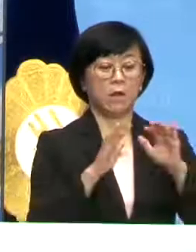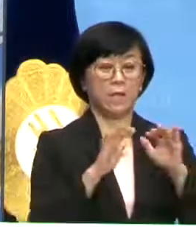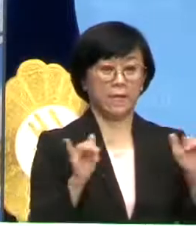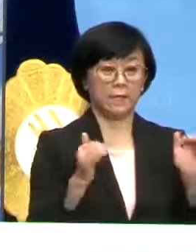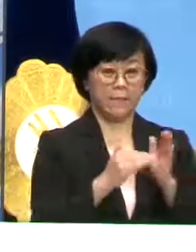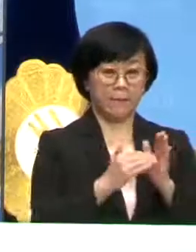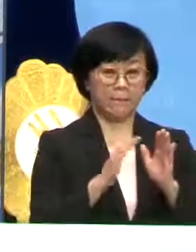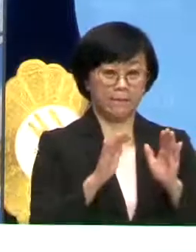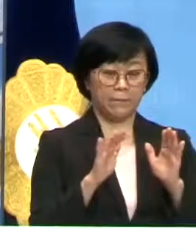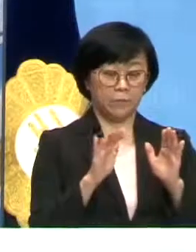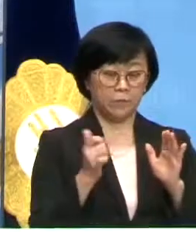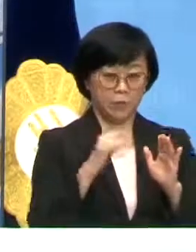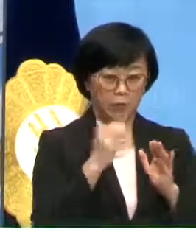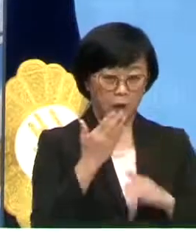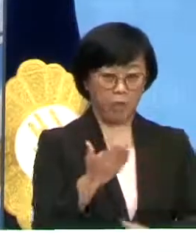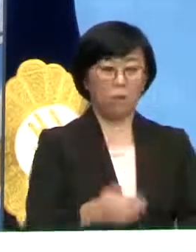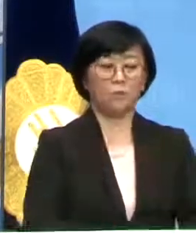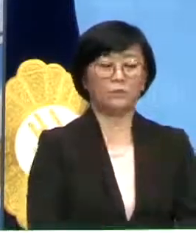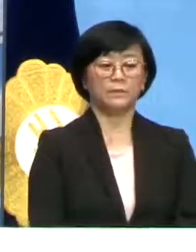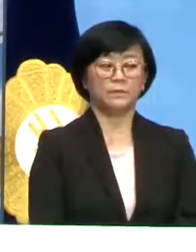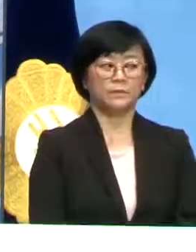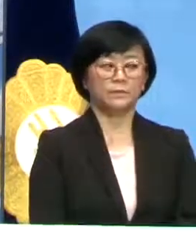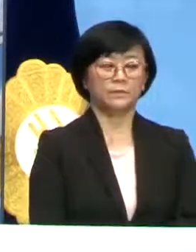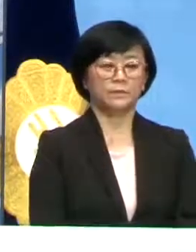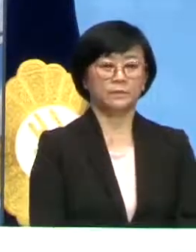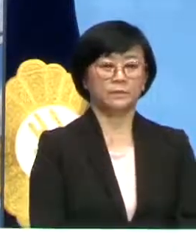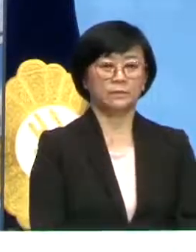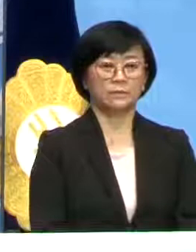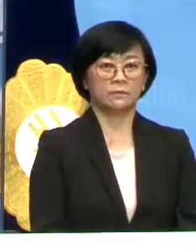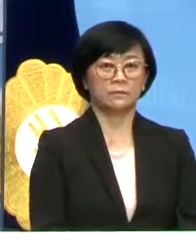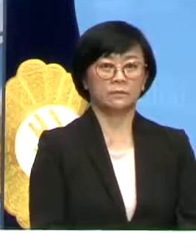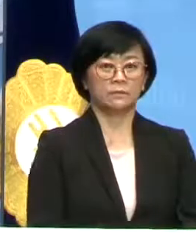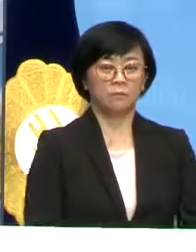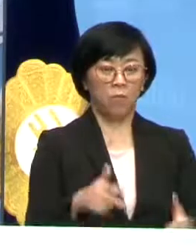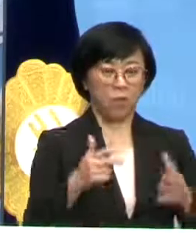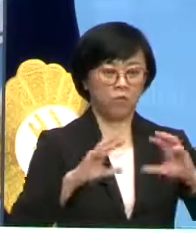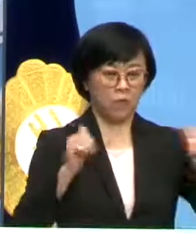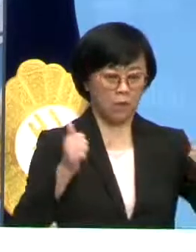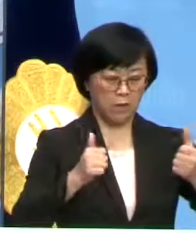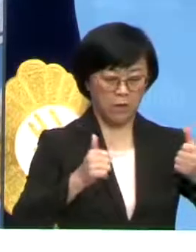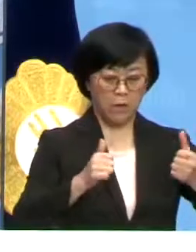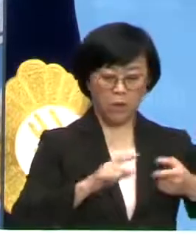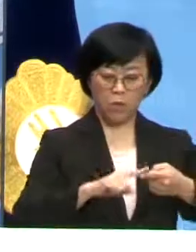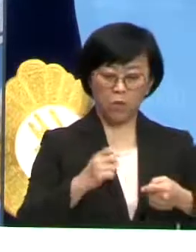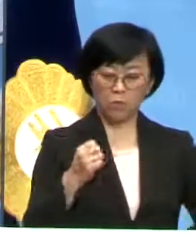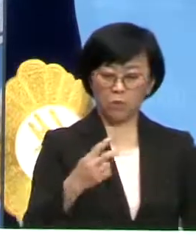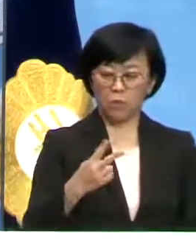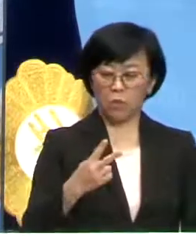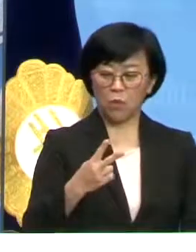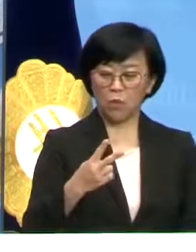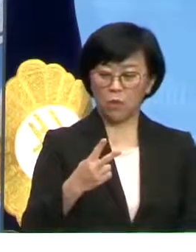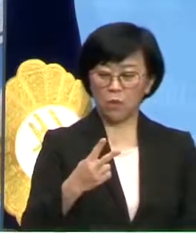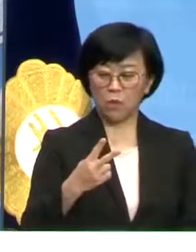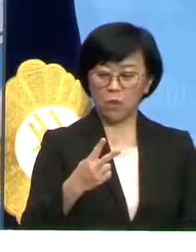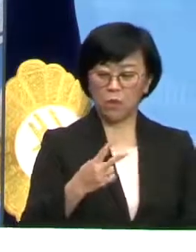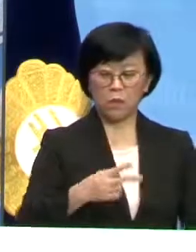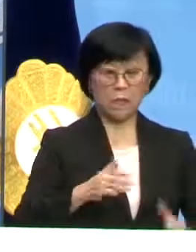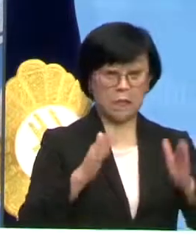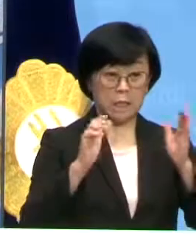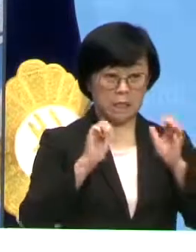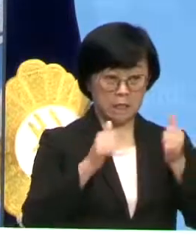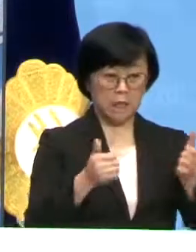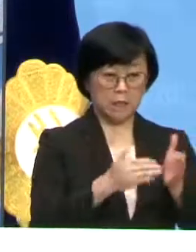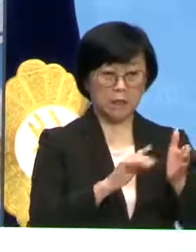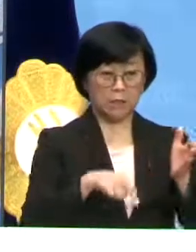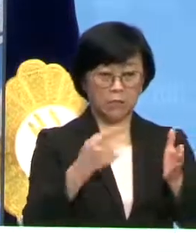소개 드리고요 그 다음에 이제 그 존재도 의원님 하고 우리 그 의원님들 이산 말씀 있고 그